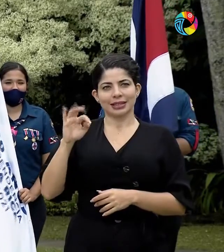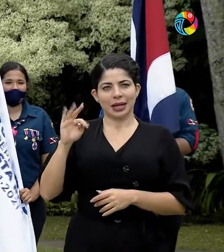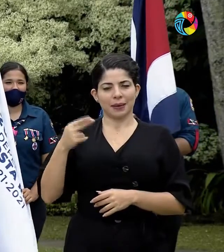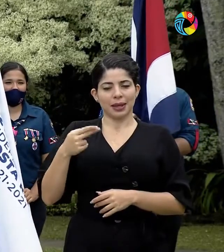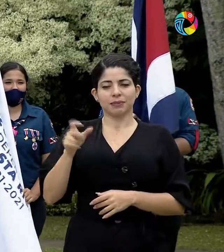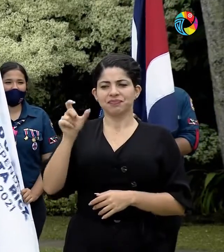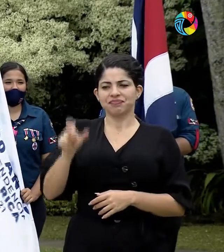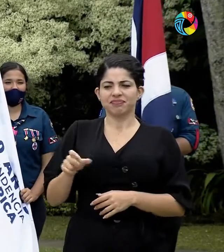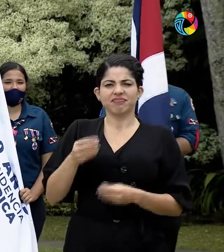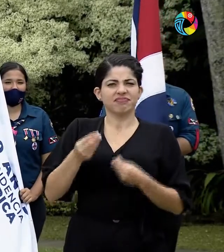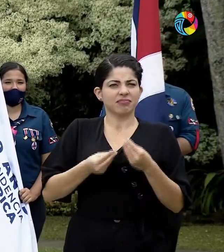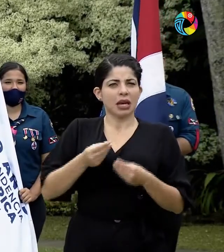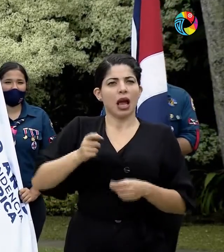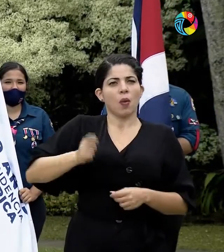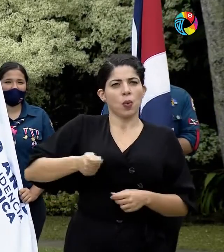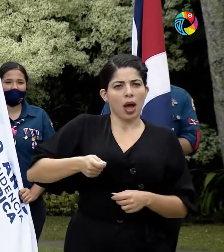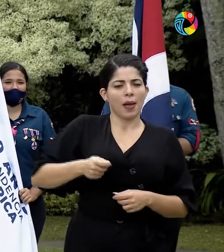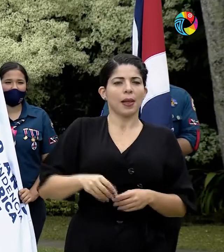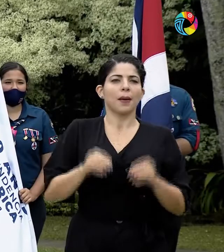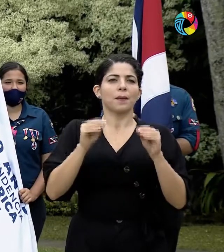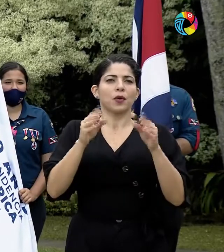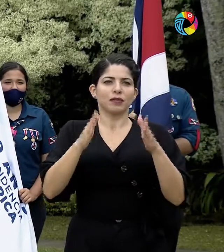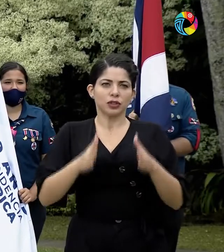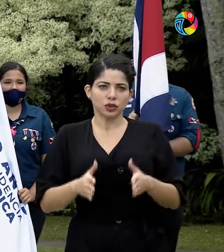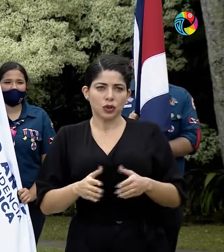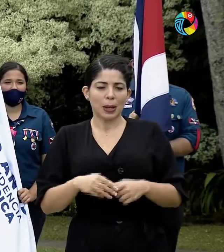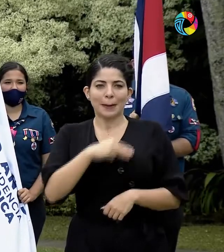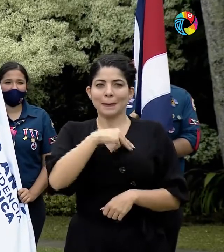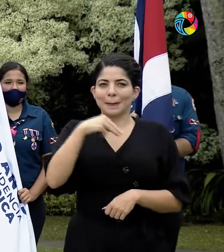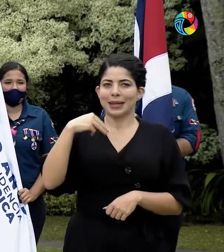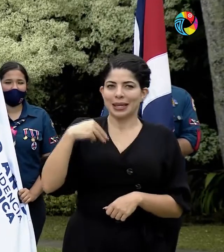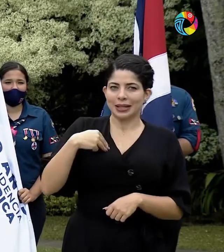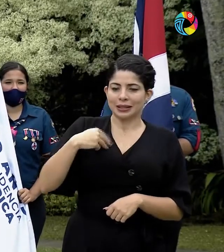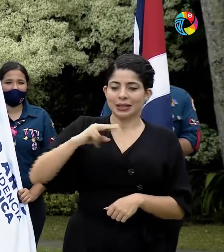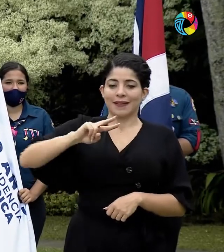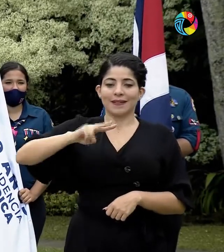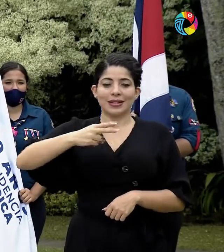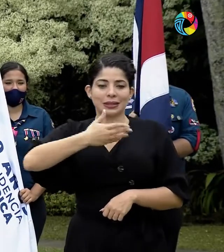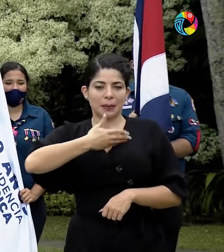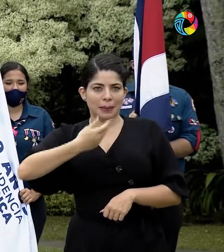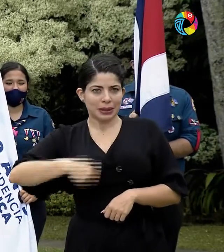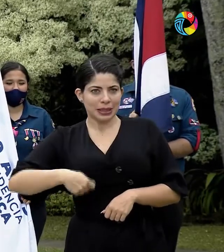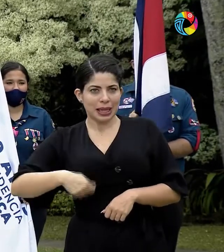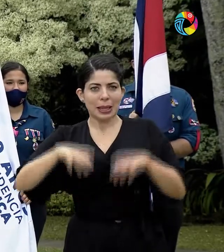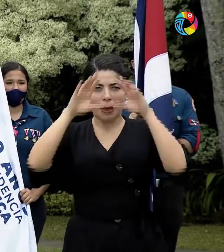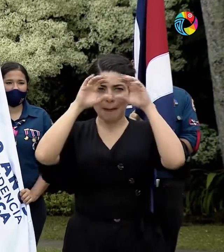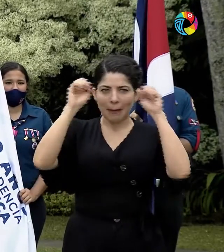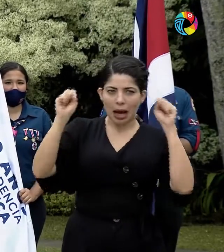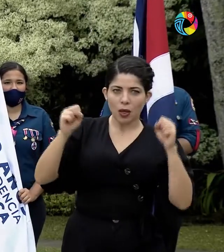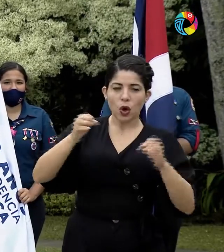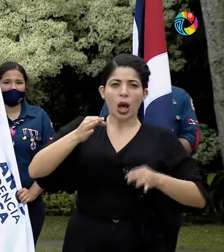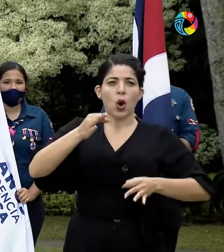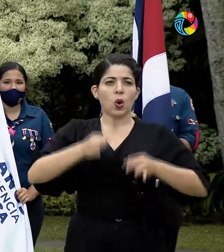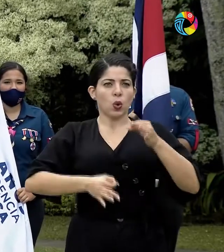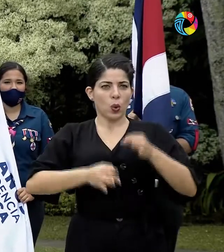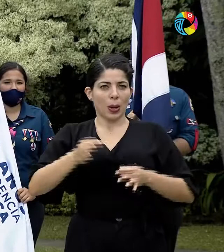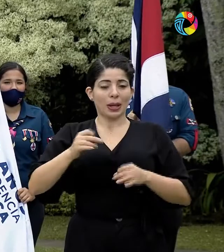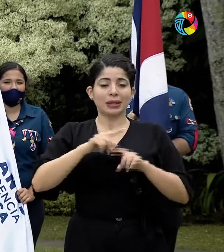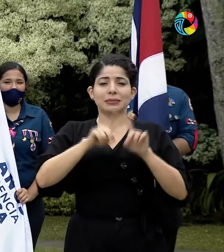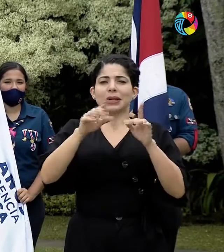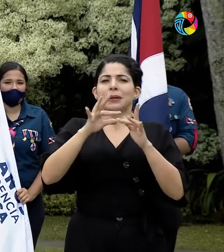Abogada, profesora, ministra, vicepresidenta, embajadora, juez, pero por